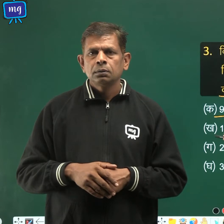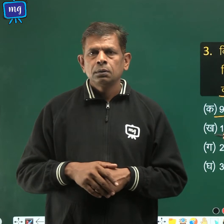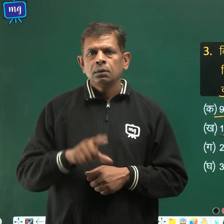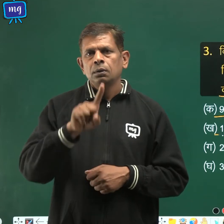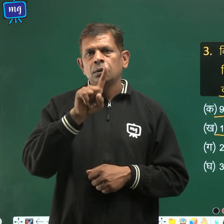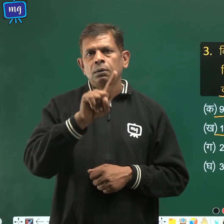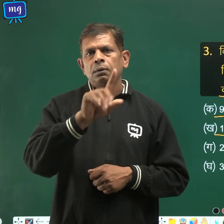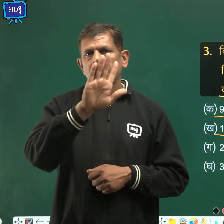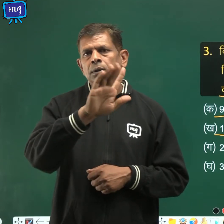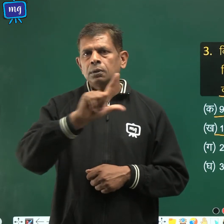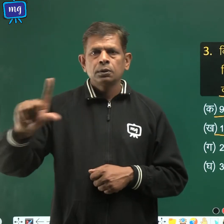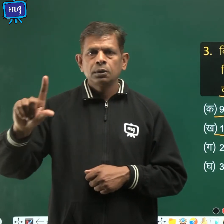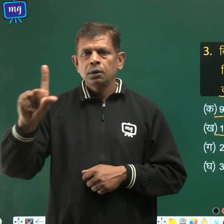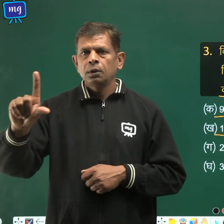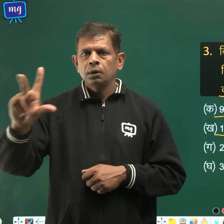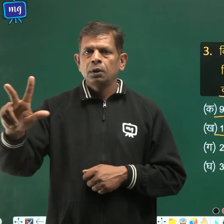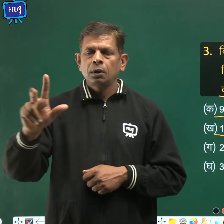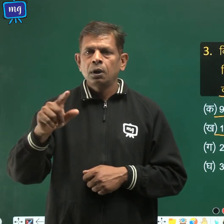15 से 18 प्रति मिनट,